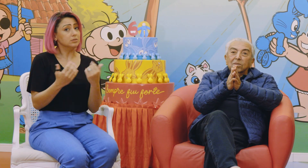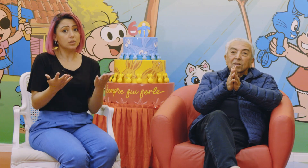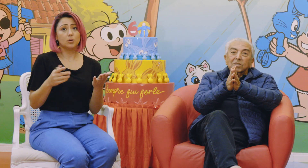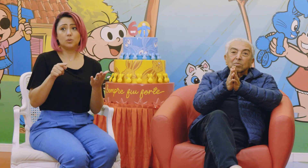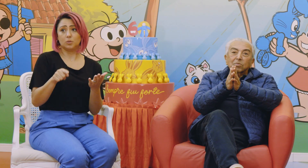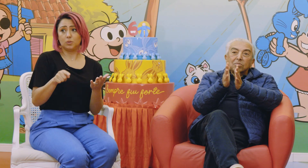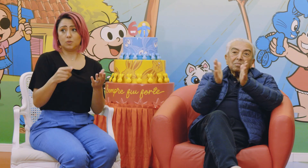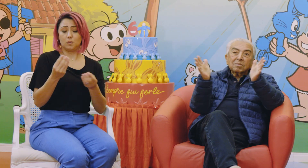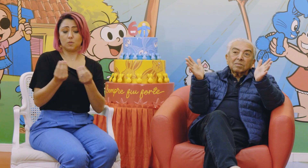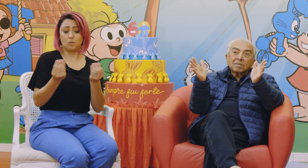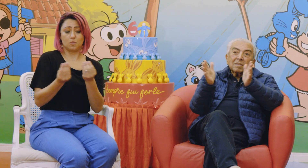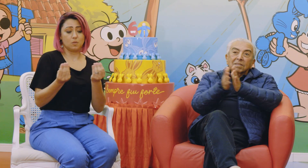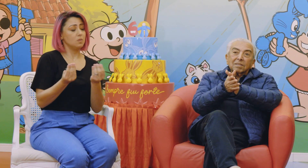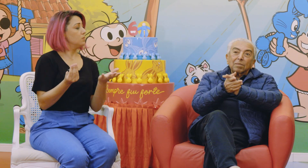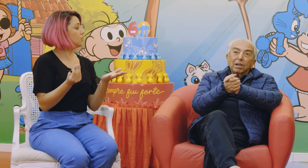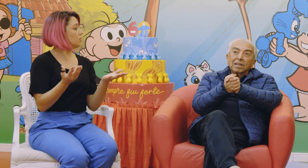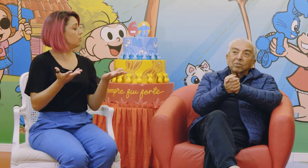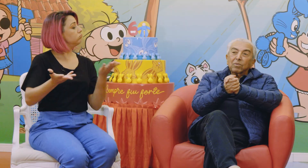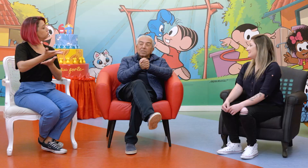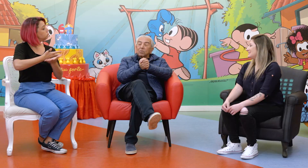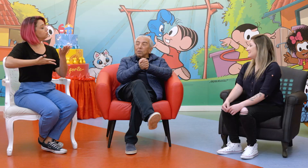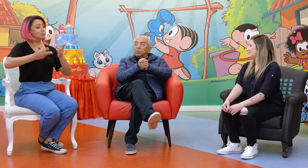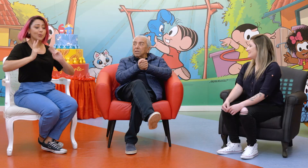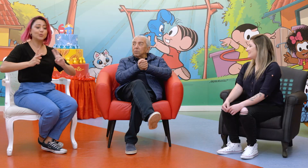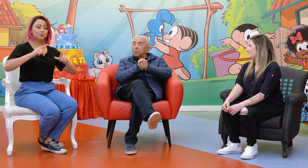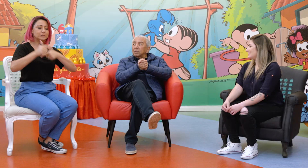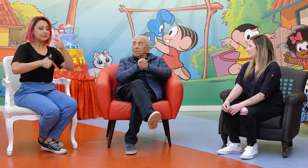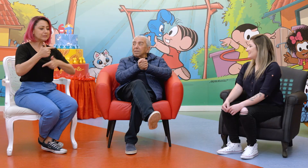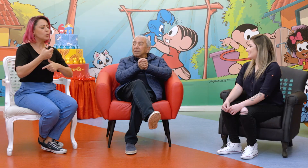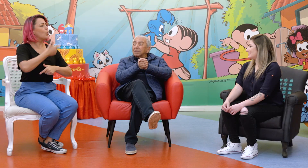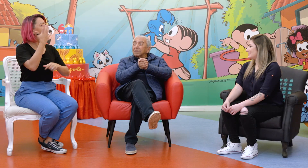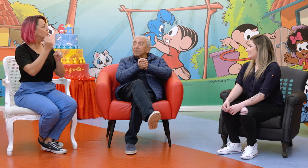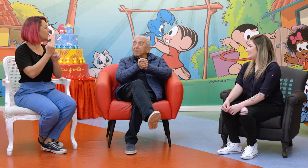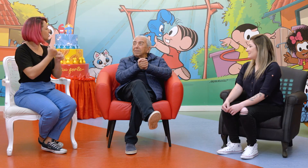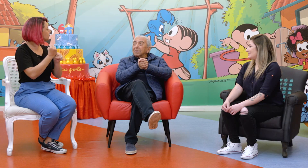isso, nós estamos trabalhando faz quantos anos?